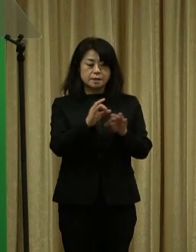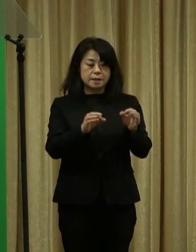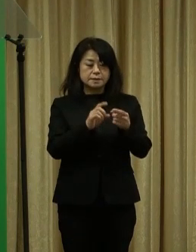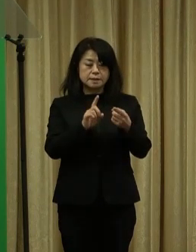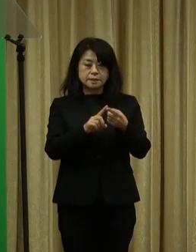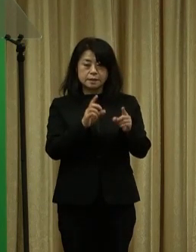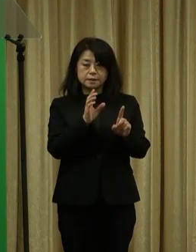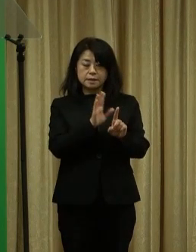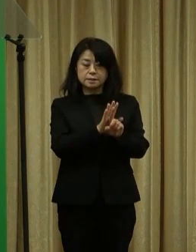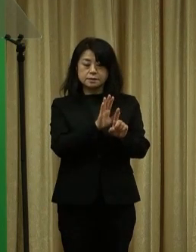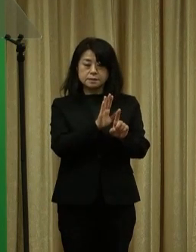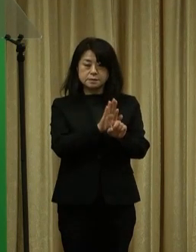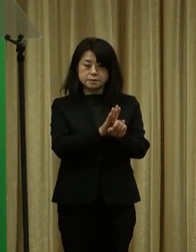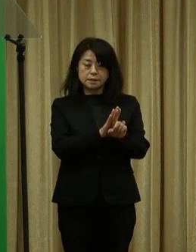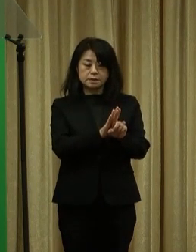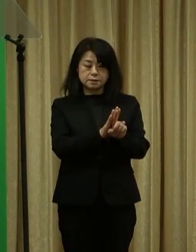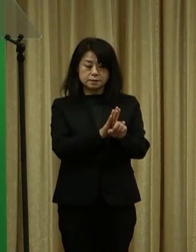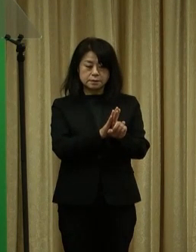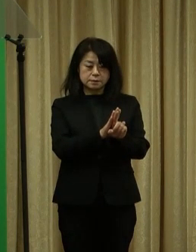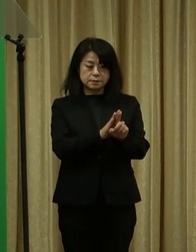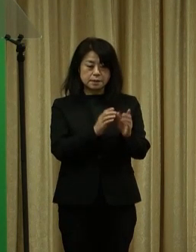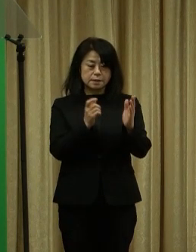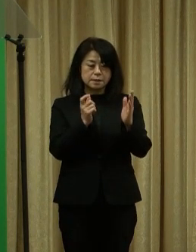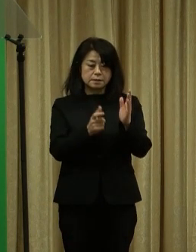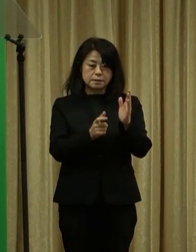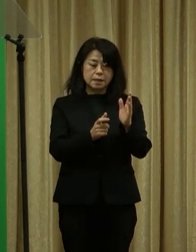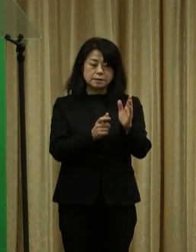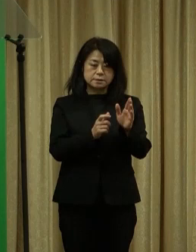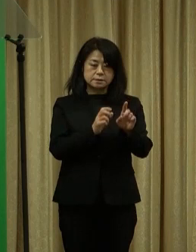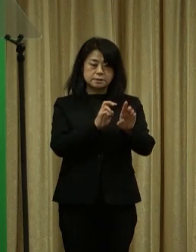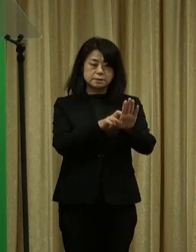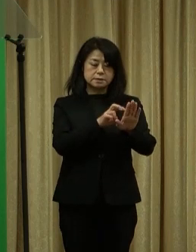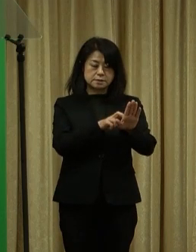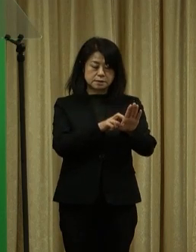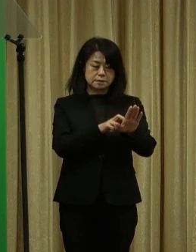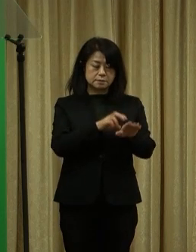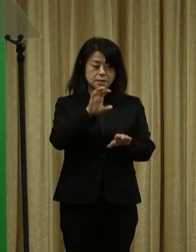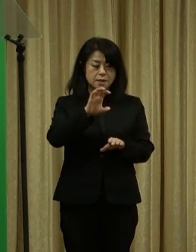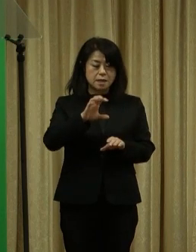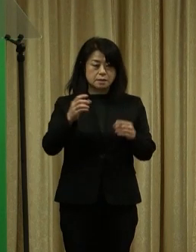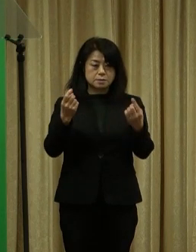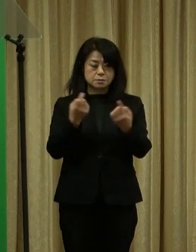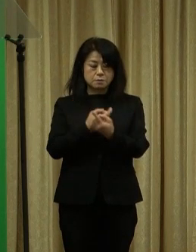で、耐震診断の補強、それから液状化への、